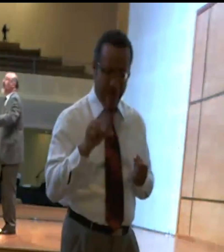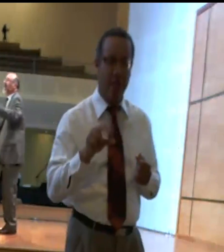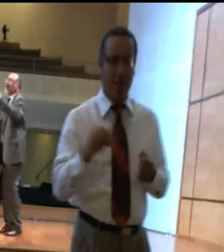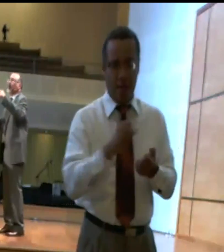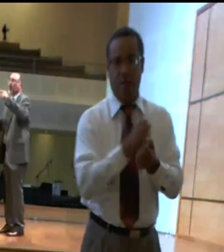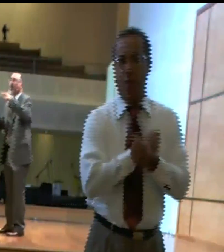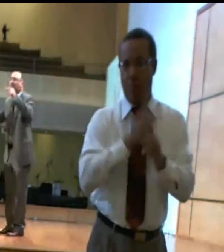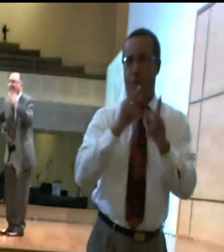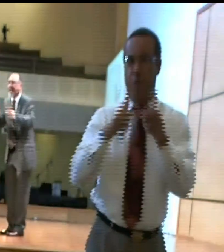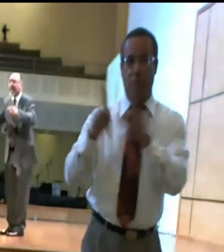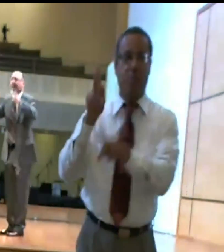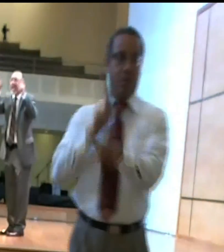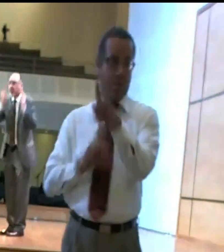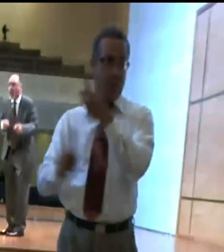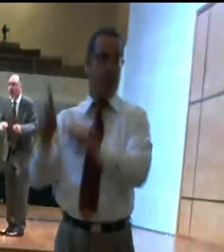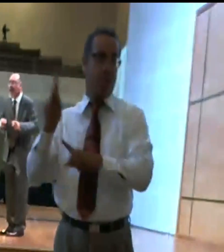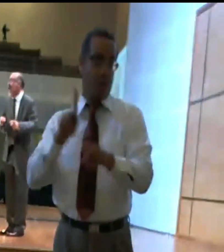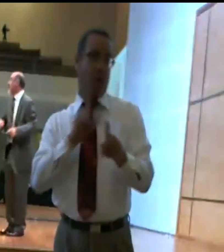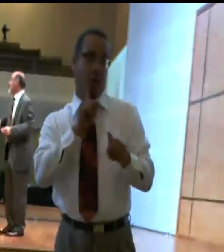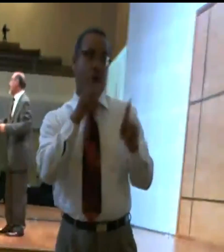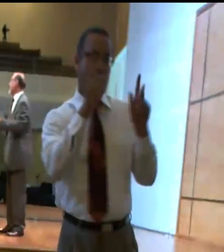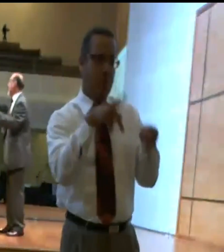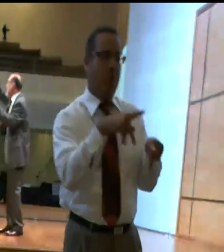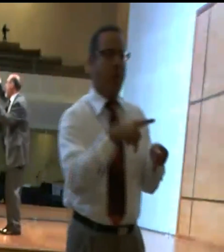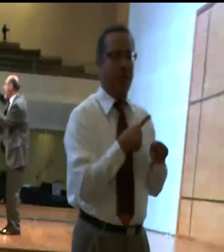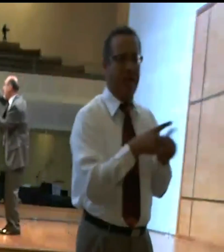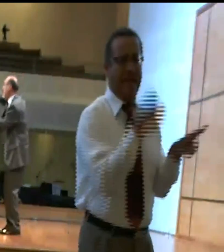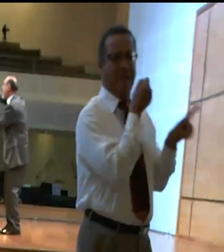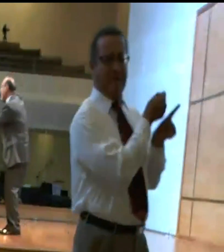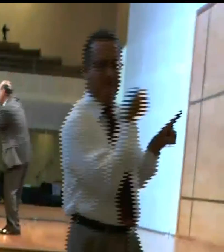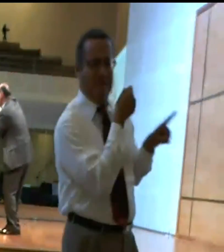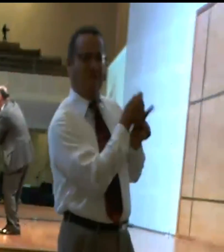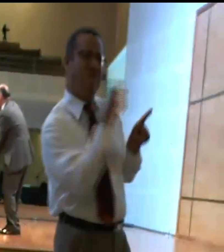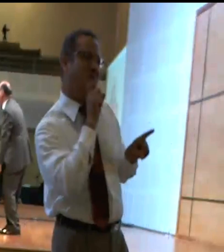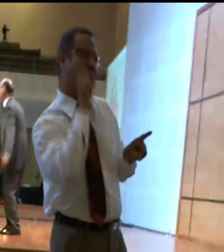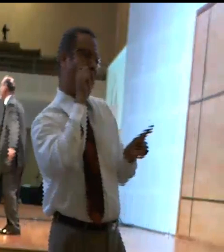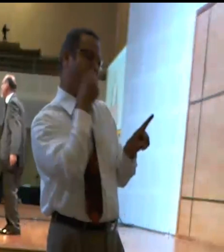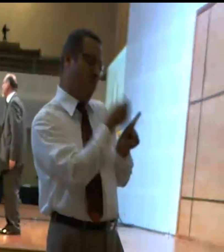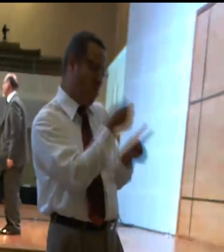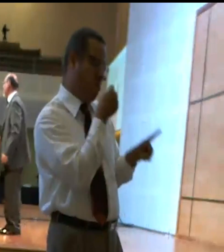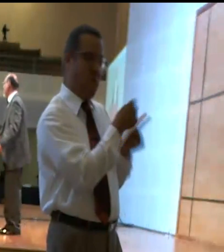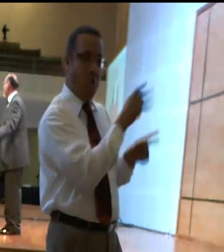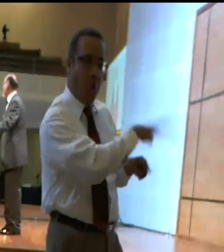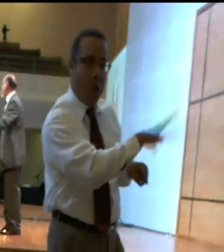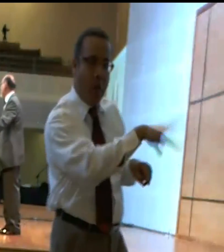ciudadanía. Porque cuando tú proteges al malhechor, estás yendo en contra del inocente.